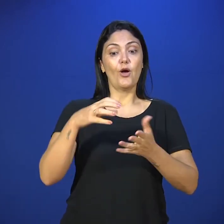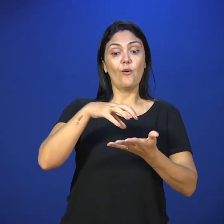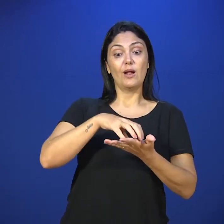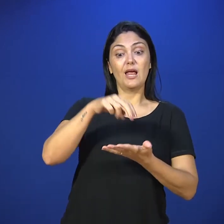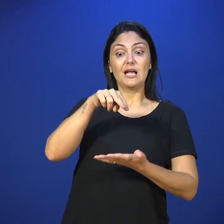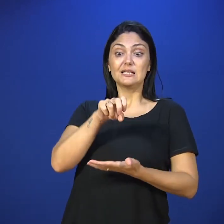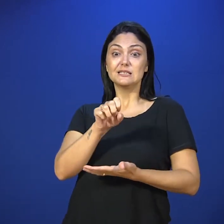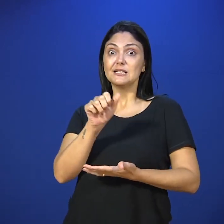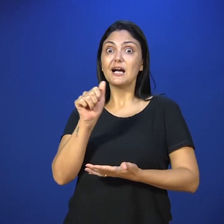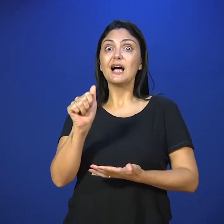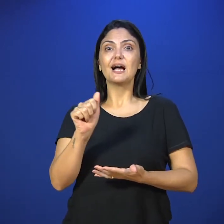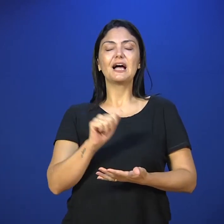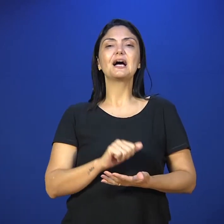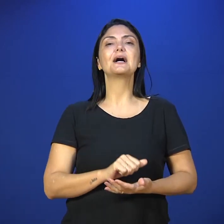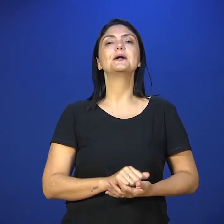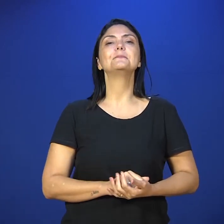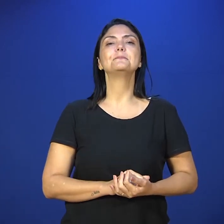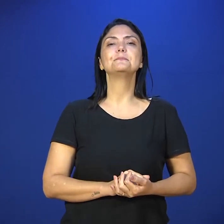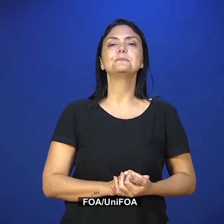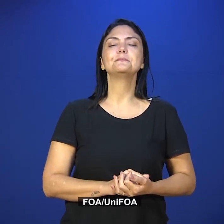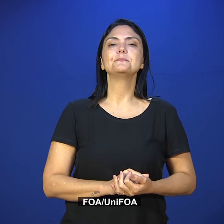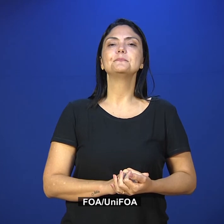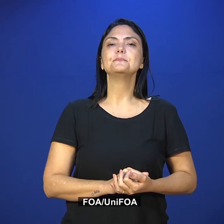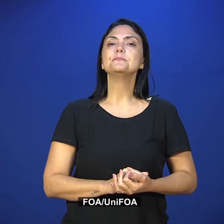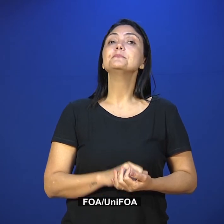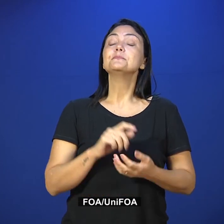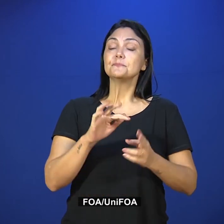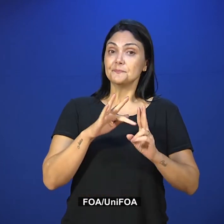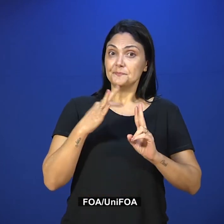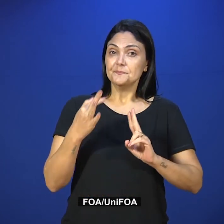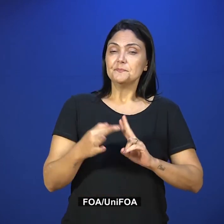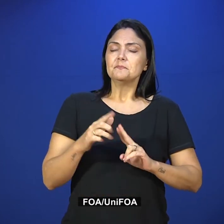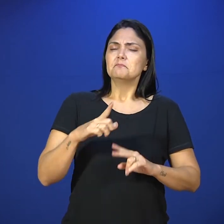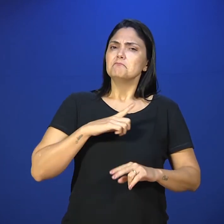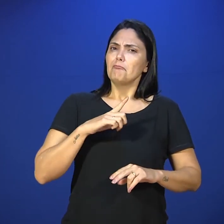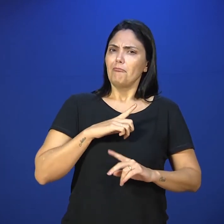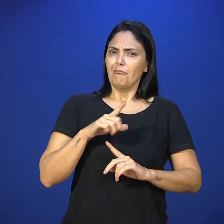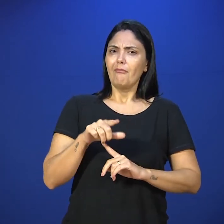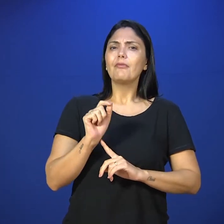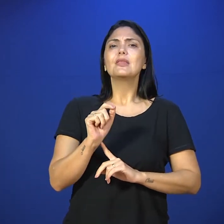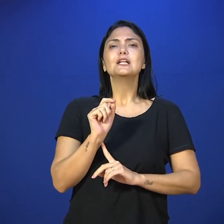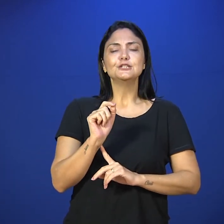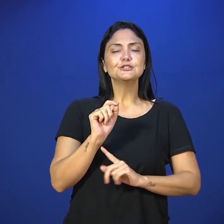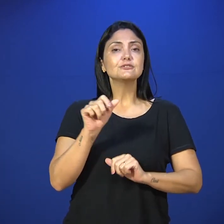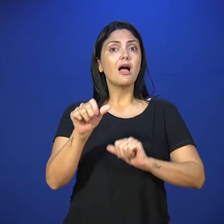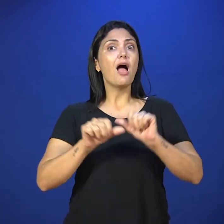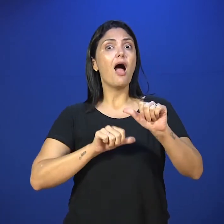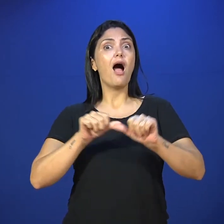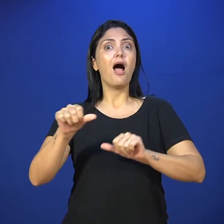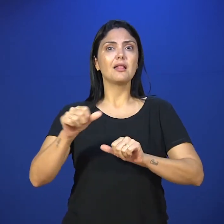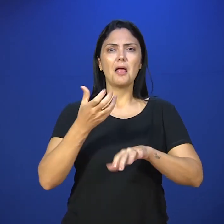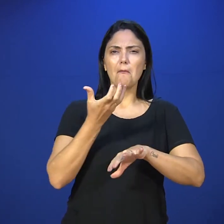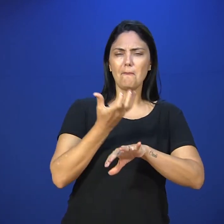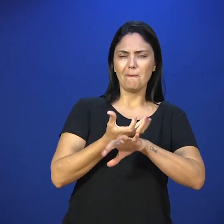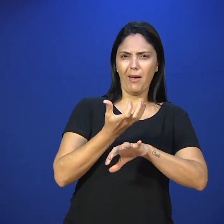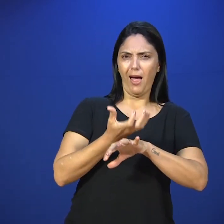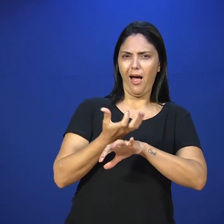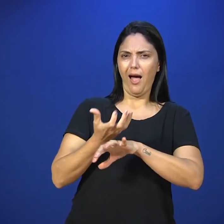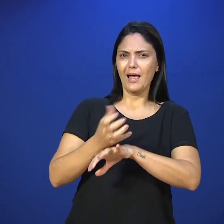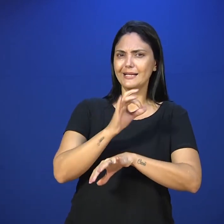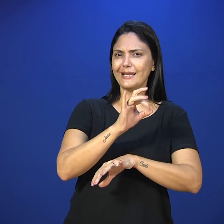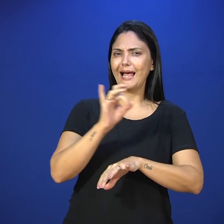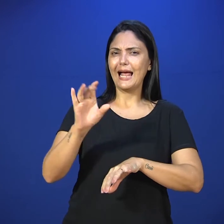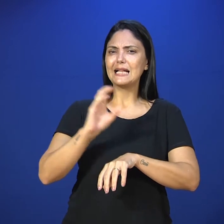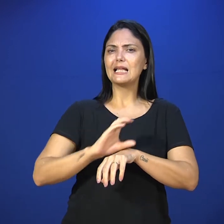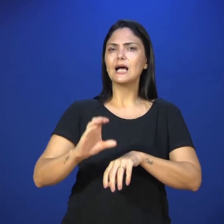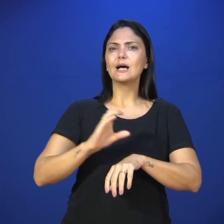de Seleção Acadêmica. 3. A FOA-Unifoa se reserva no direito de alterar a grade matriz curricular